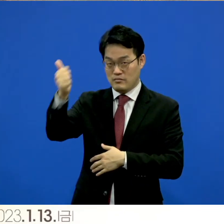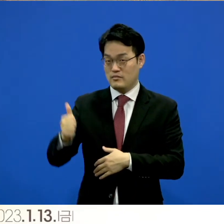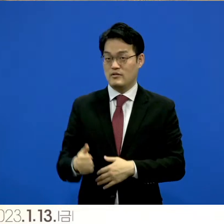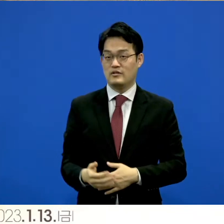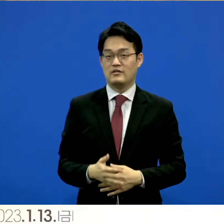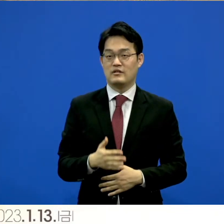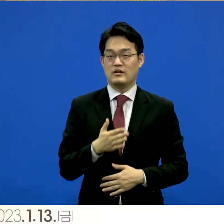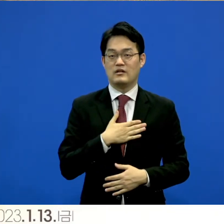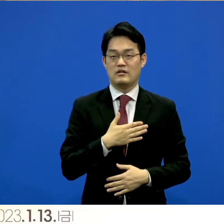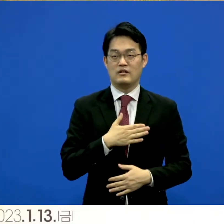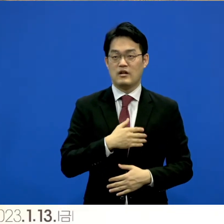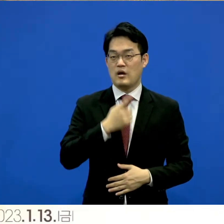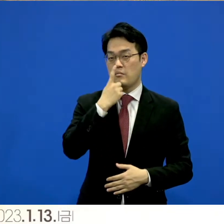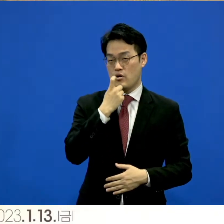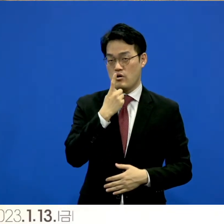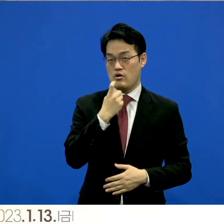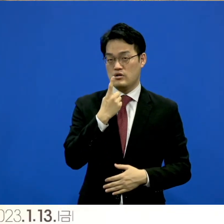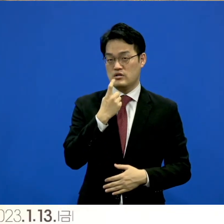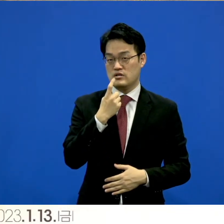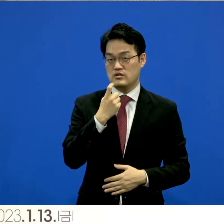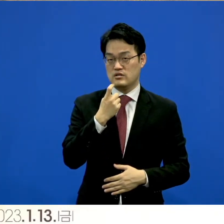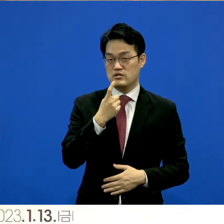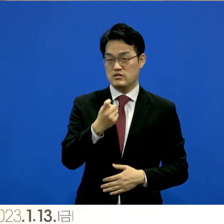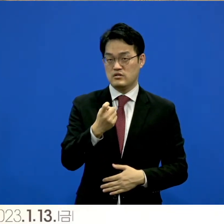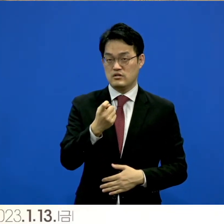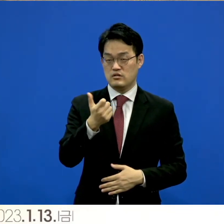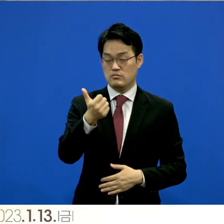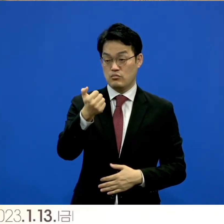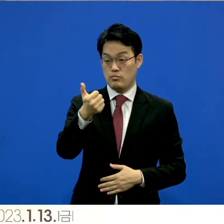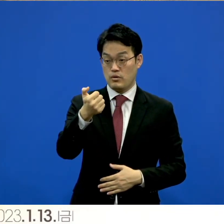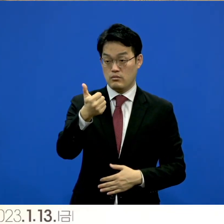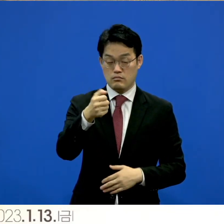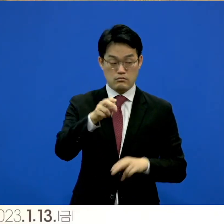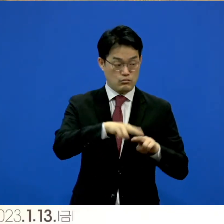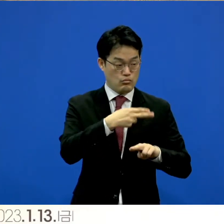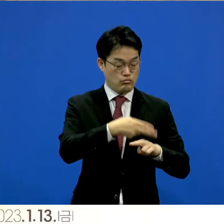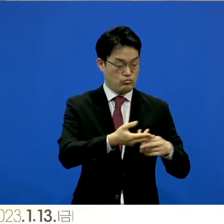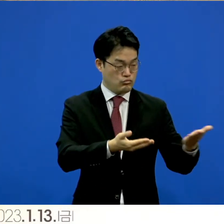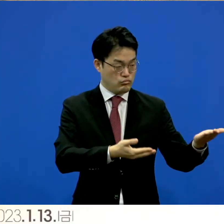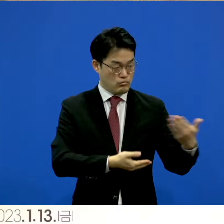그 멋진 만년필을 선물로 주셨어요.